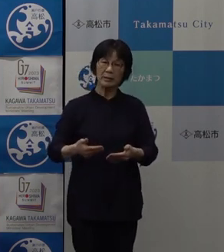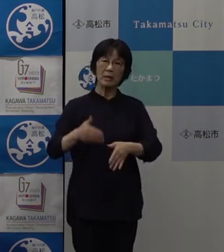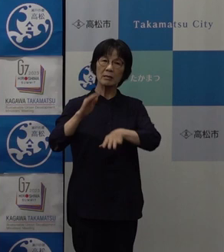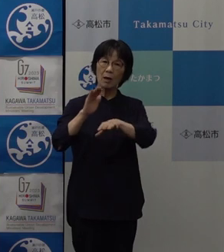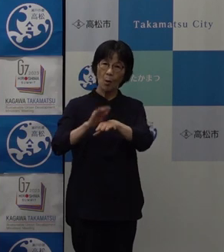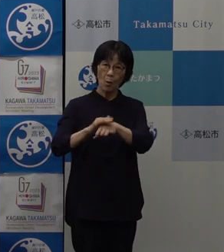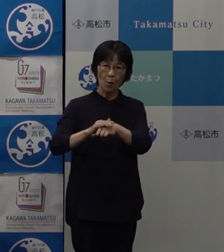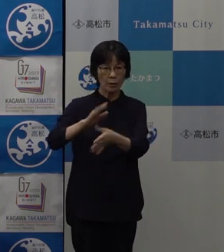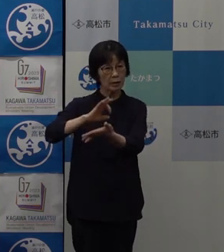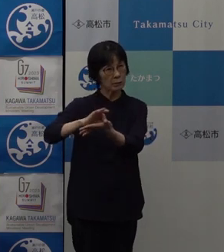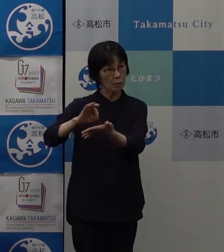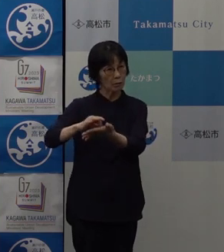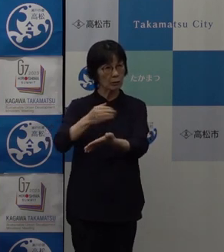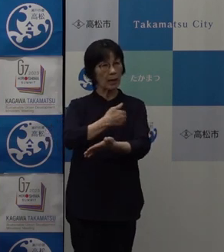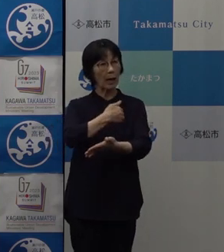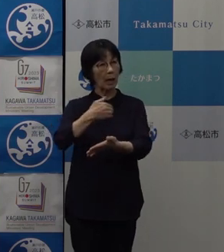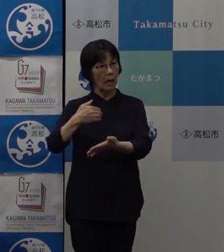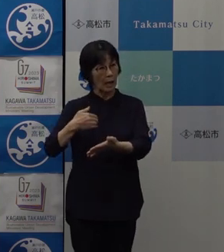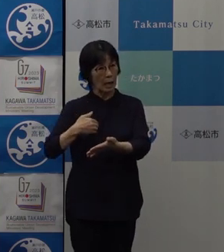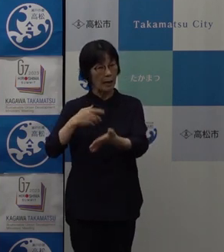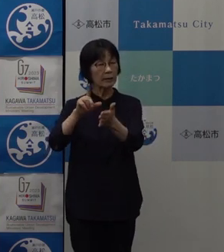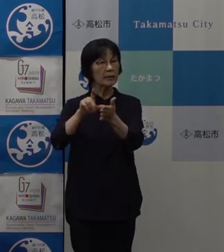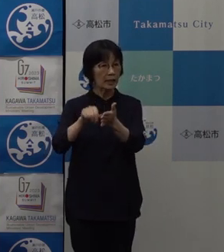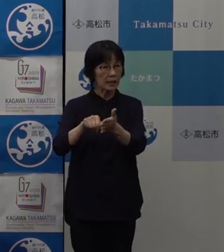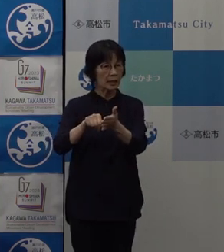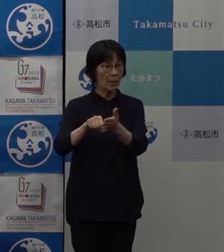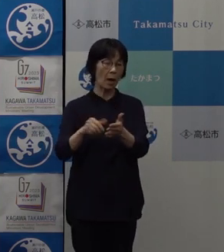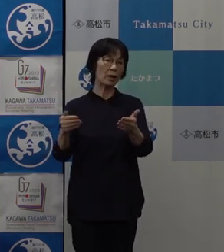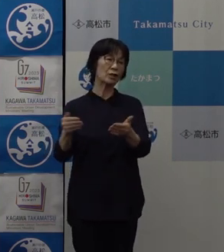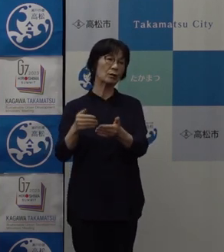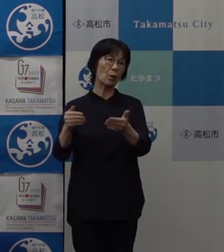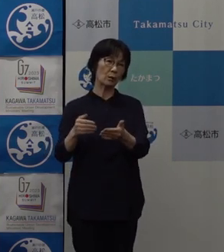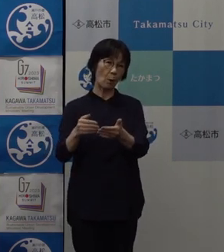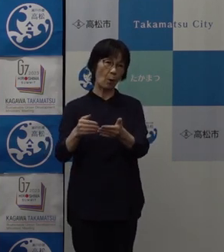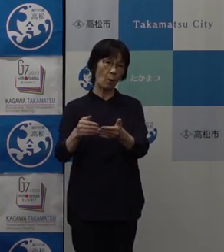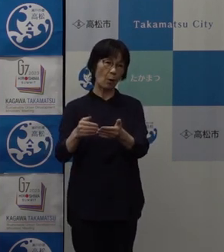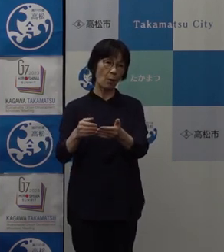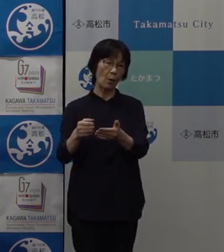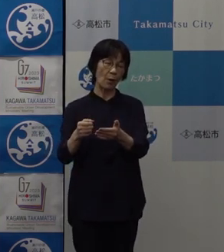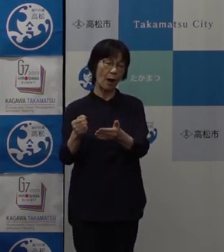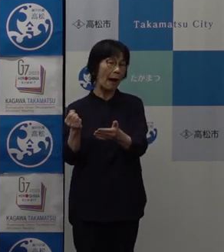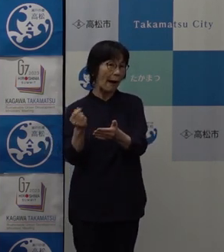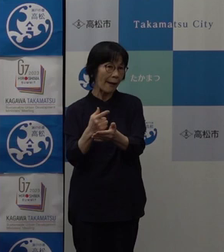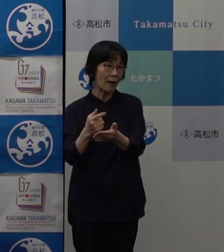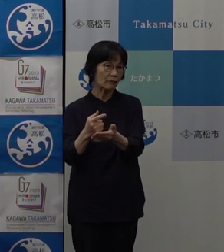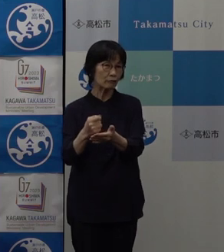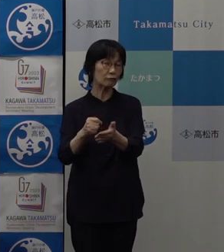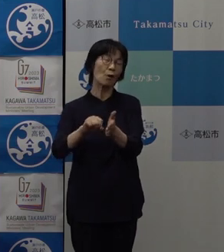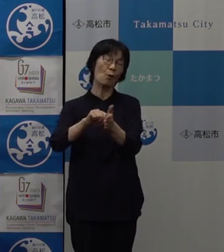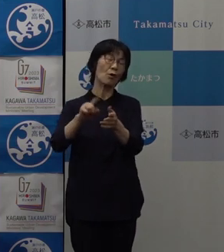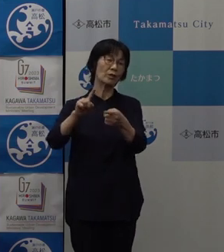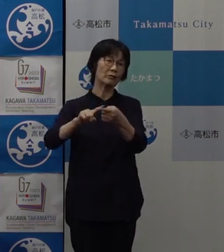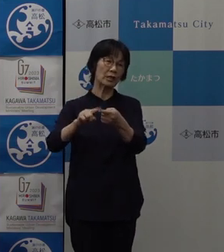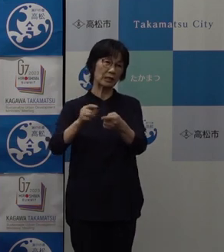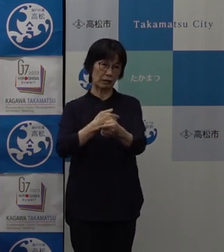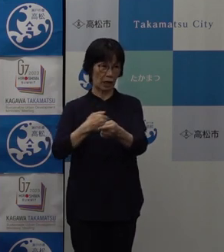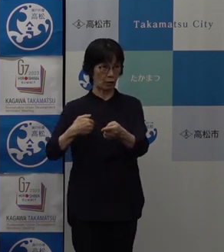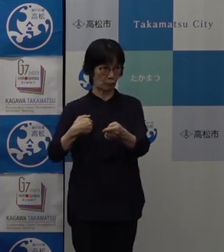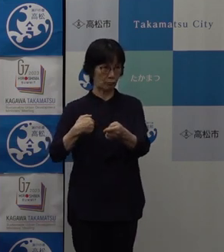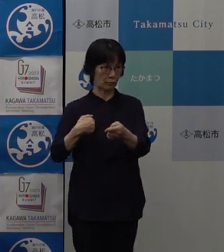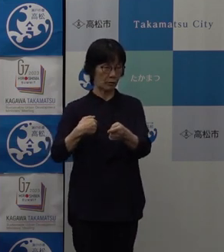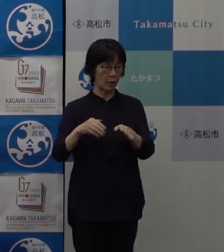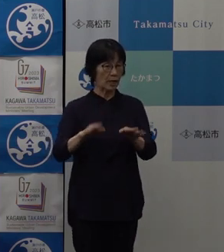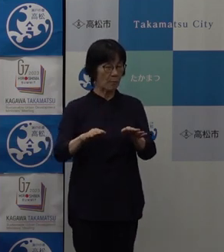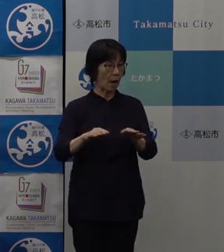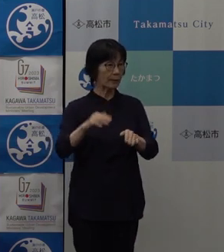であればできるだけ業務の効率化という面から置いて活用できないかというふうな気持ちはございます。で現在本市におきまし